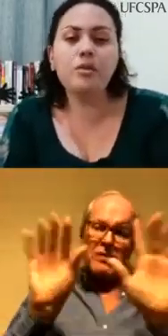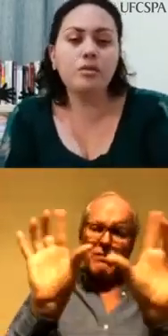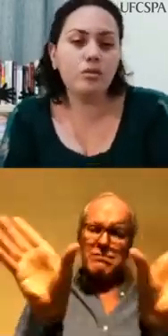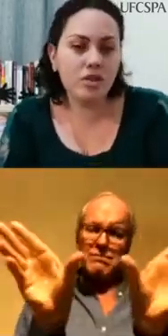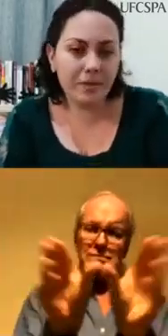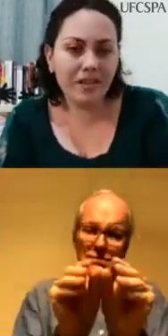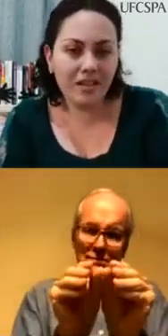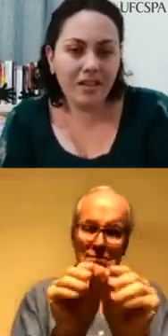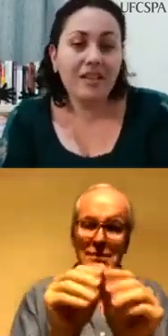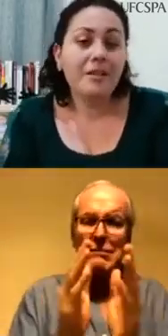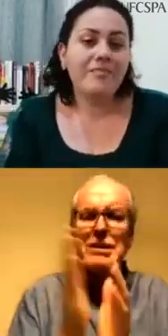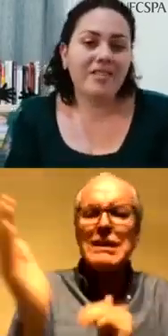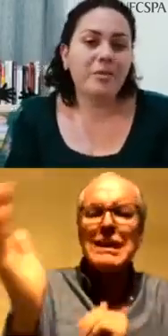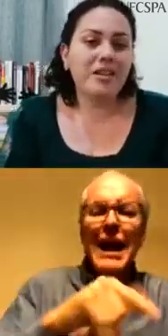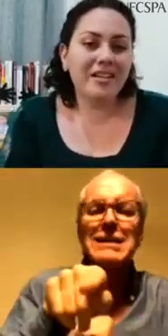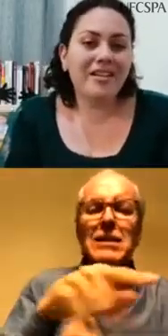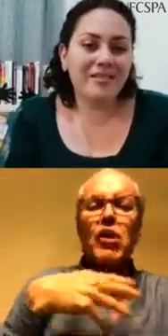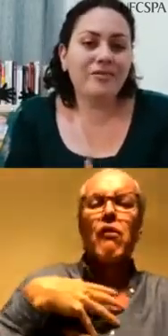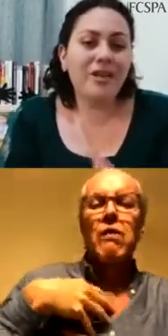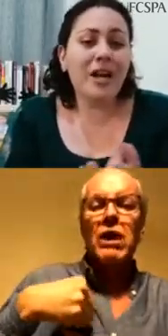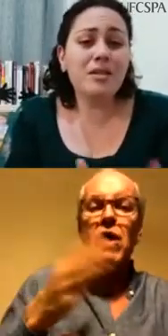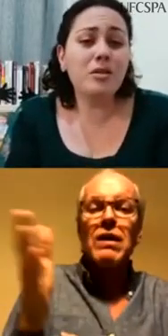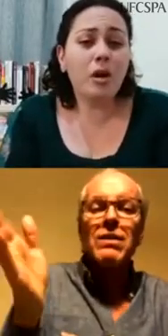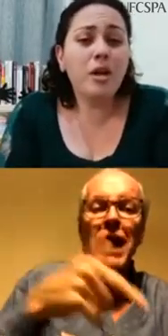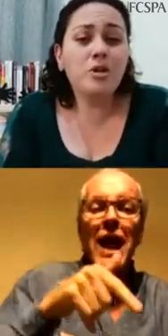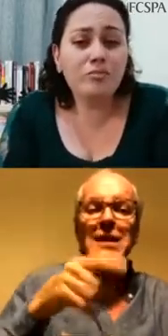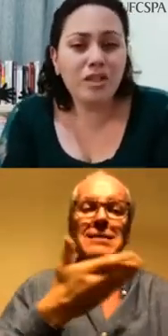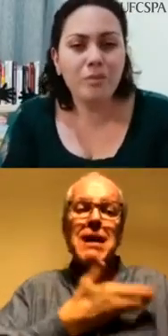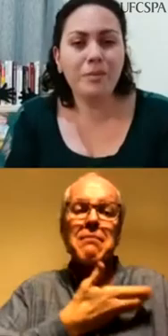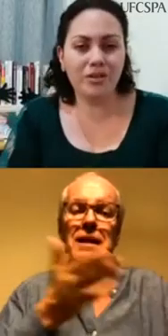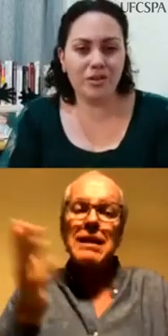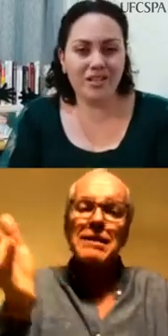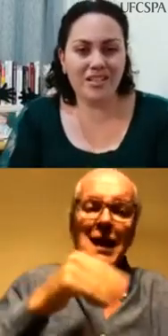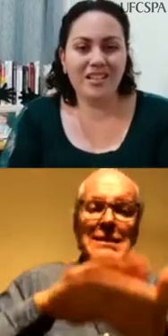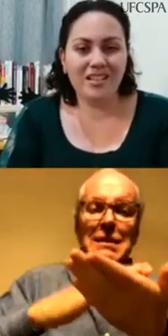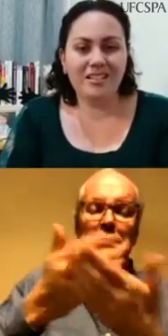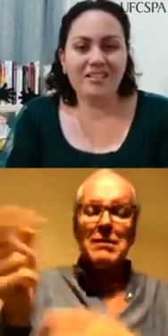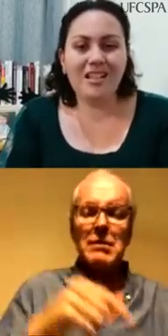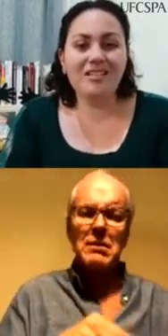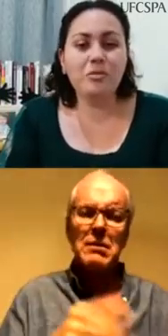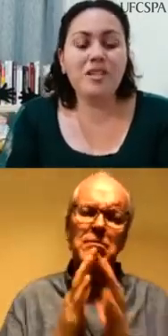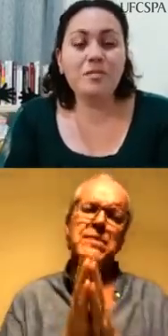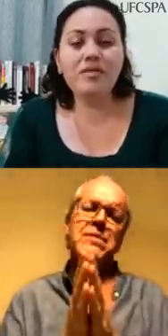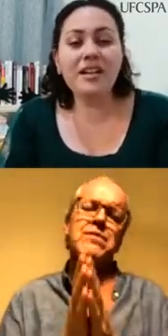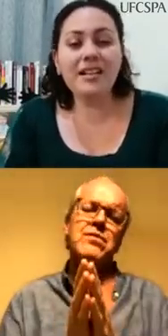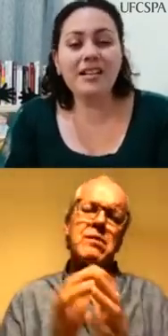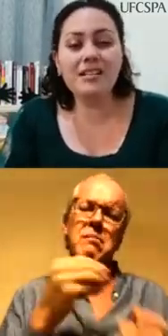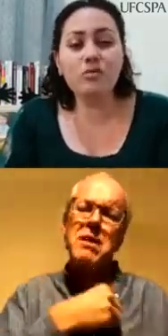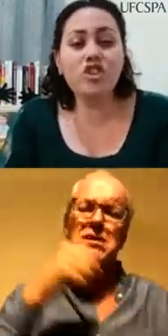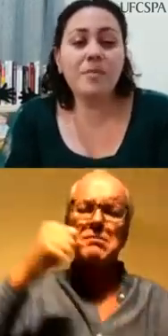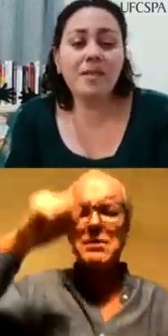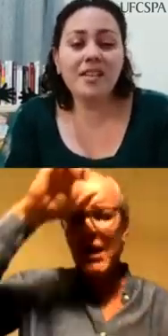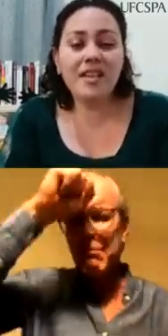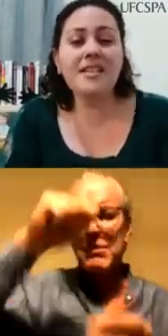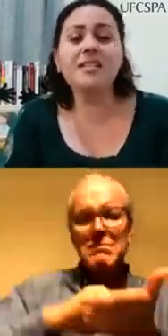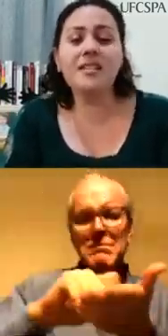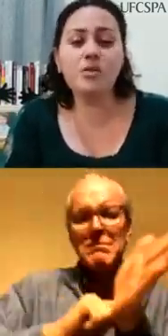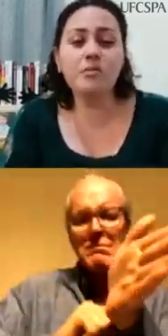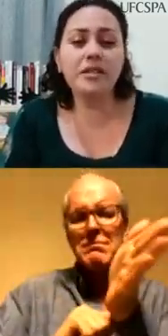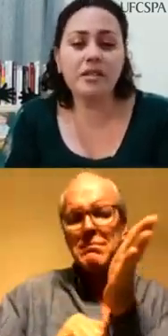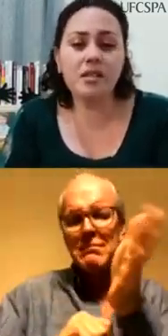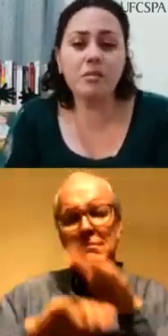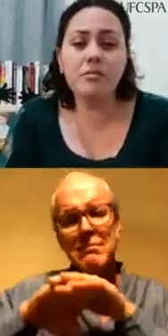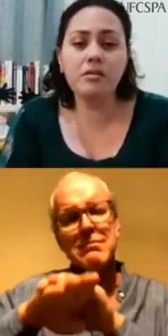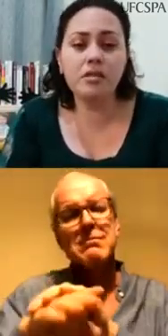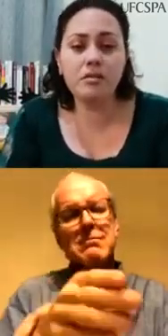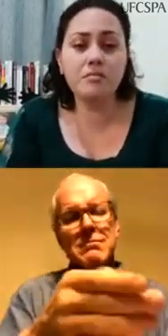está a prova do que eu disse para ele. Então acaba sendo algo resumido para nós. Né? Então sempre fica aquela questão de dependência, traz tua